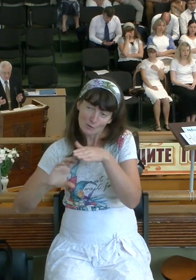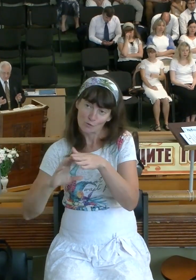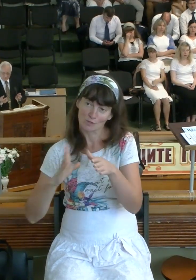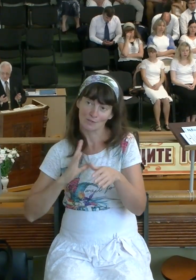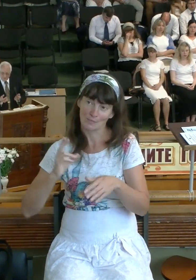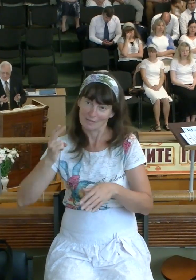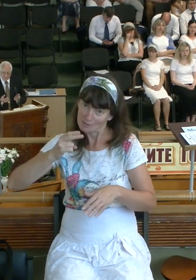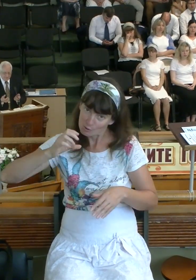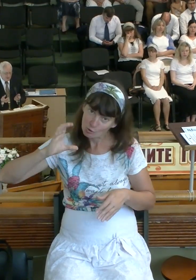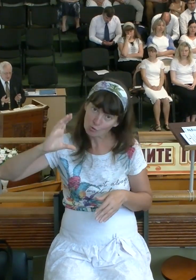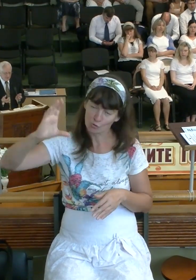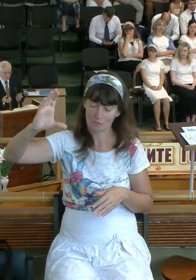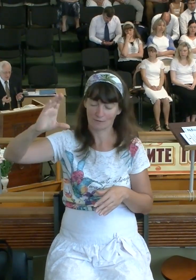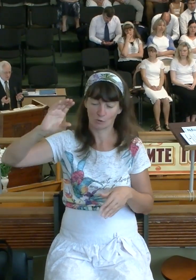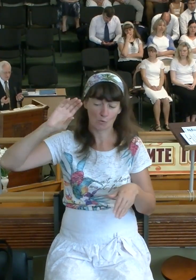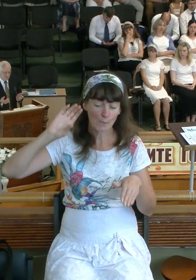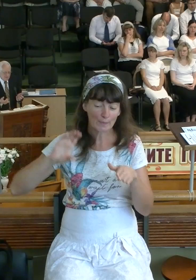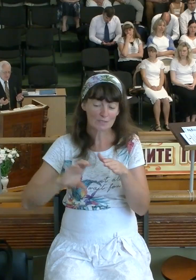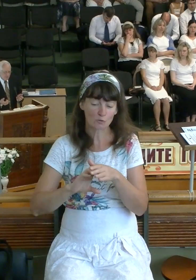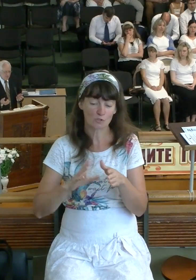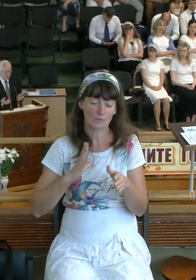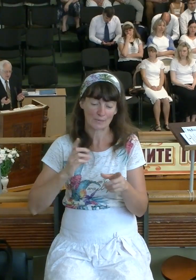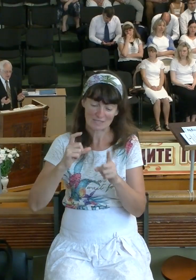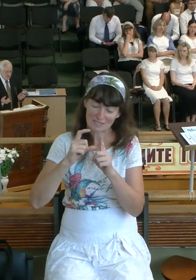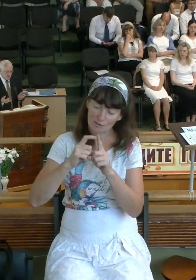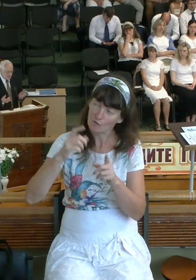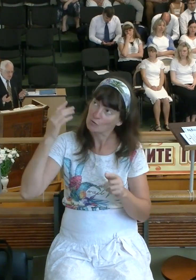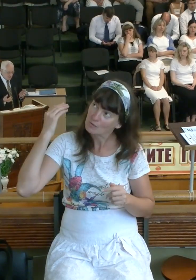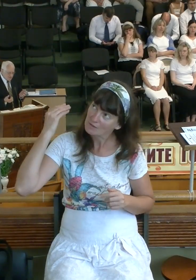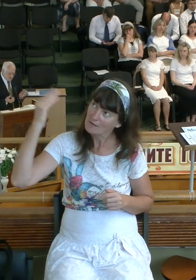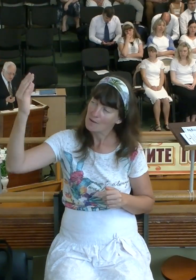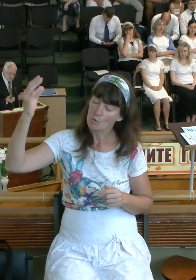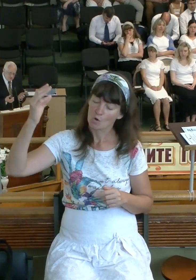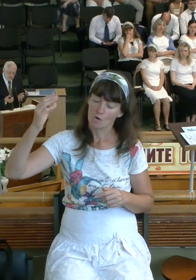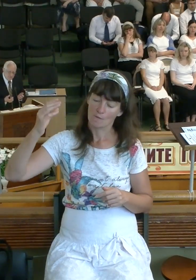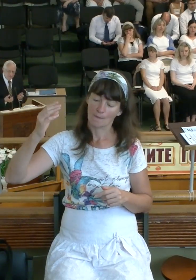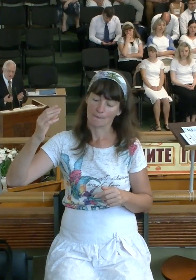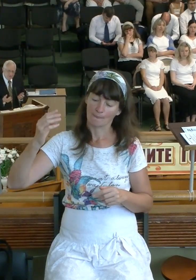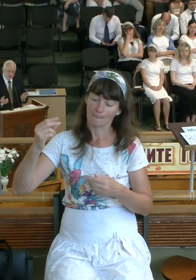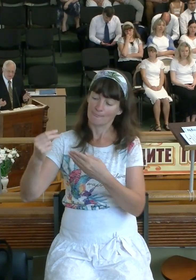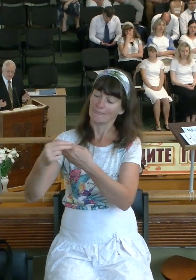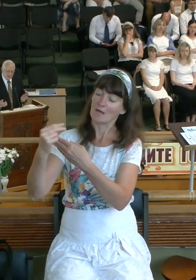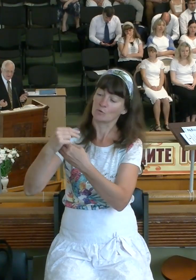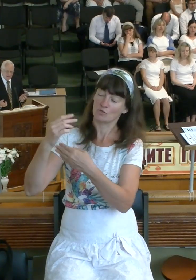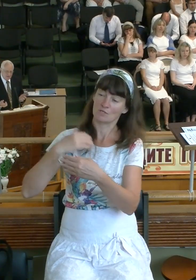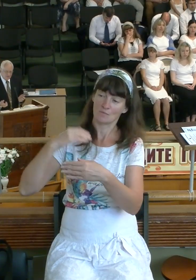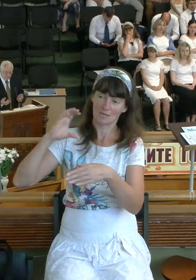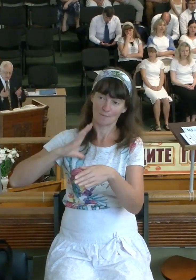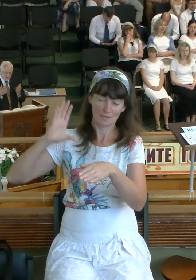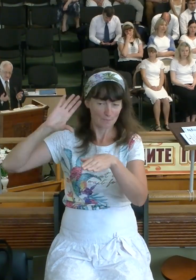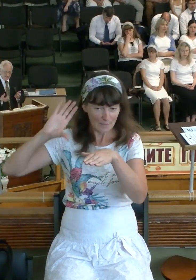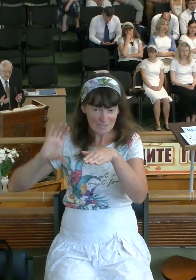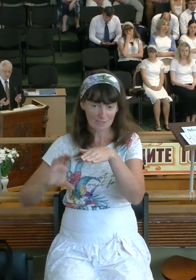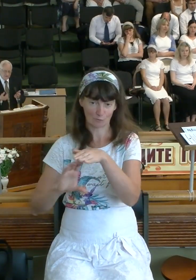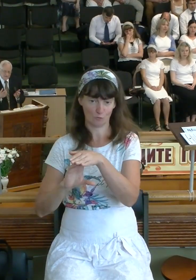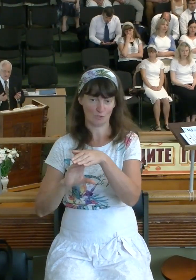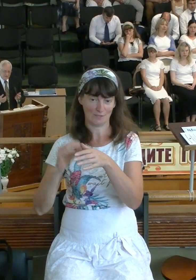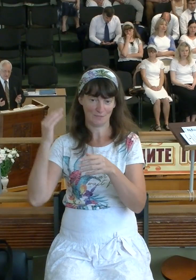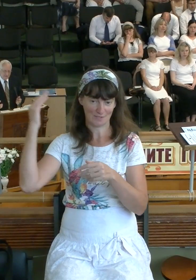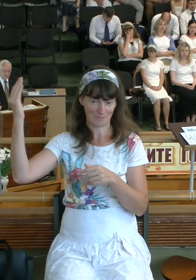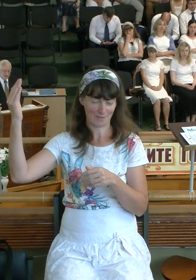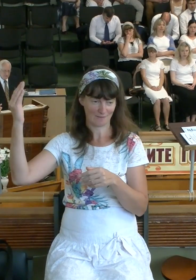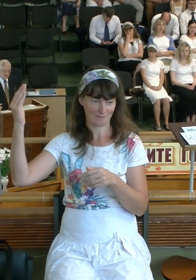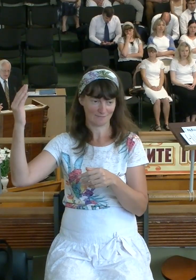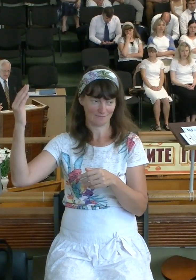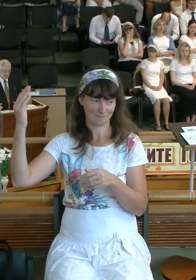Я хочу повиноваться всякому Слову Твоему. Я научи меня повиноваться. Но скажите это